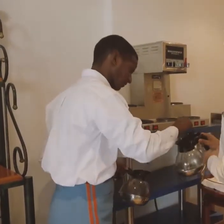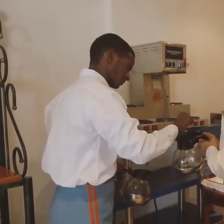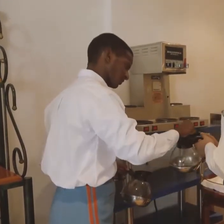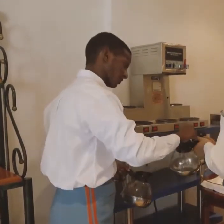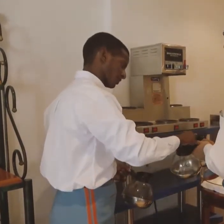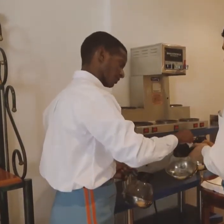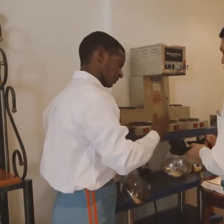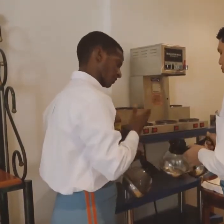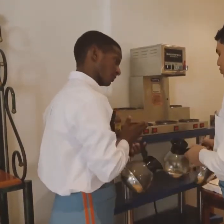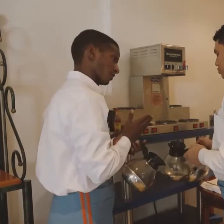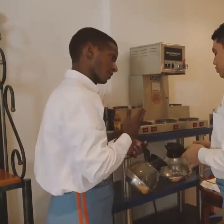manera normal.